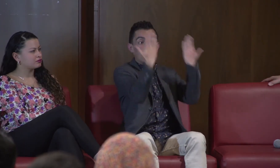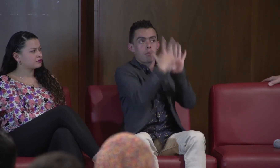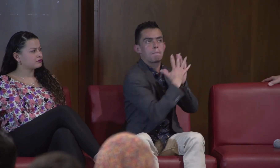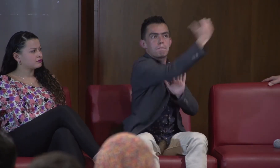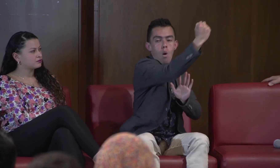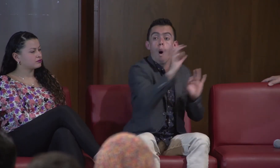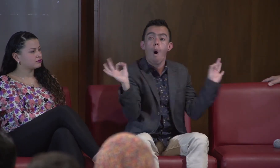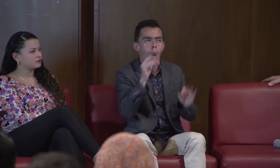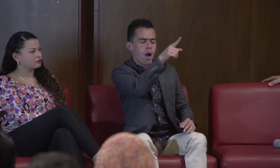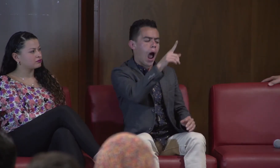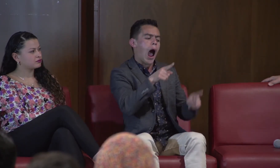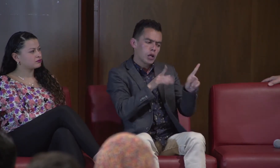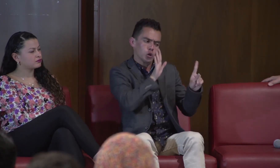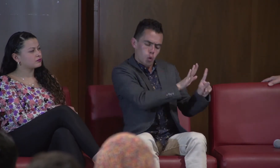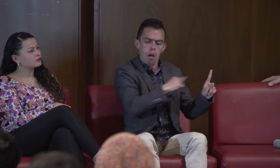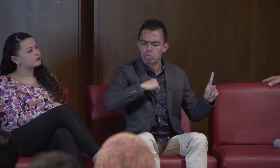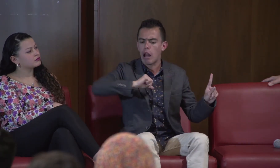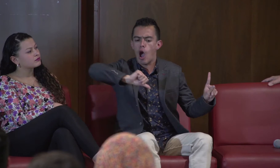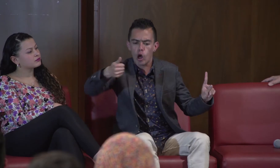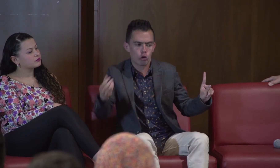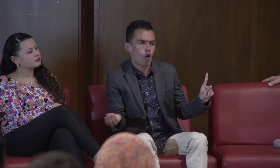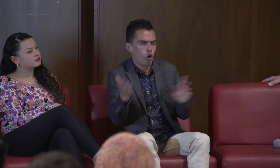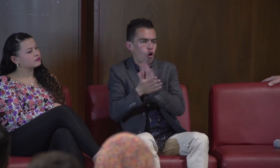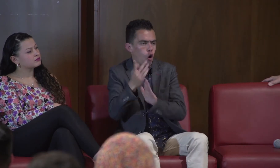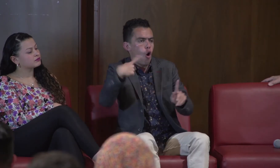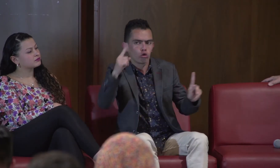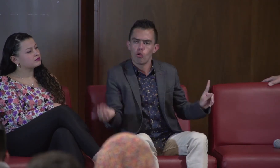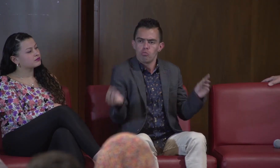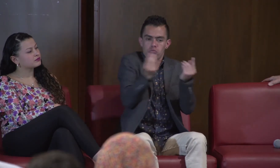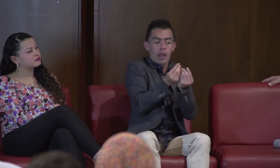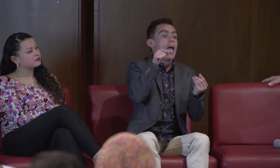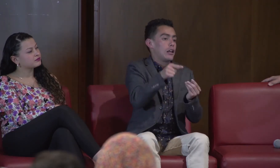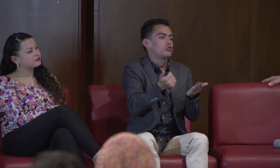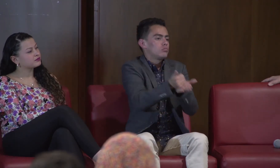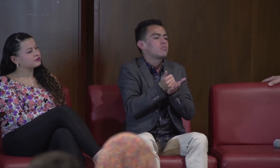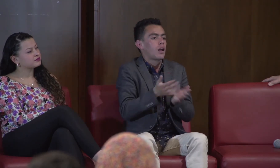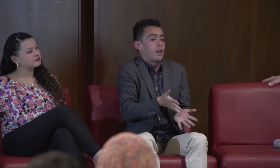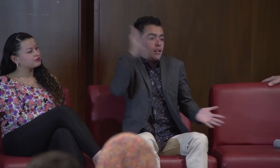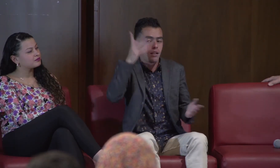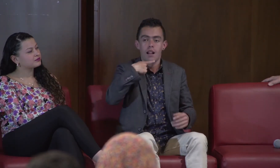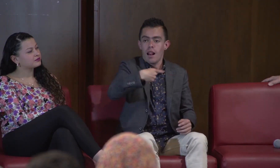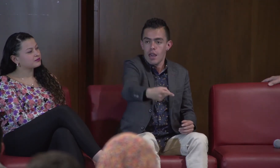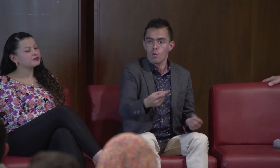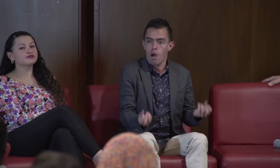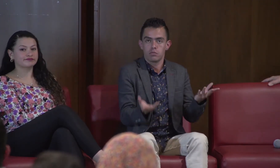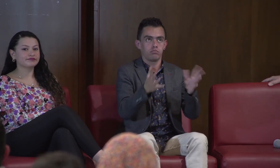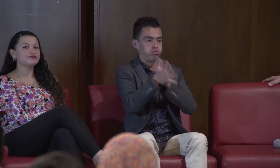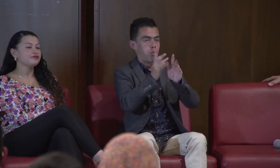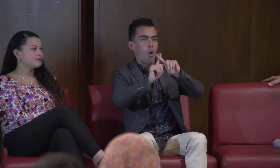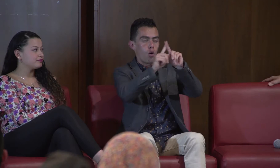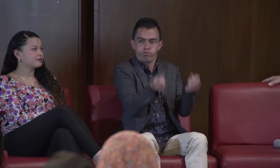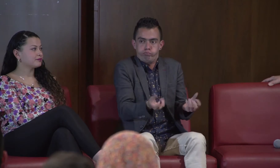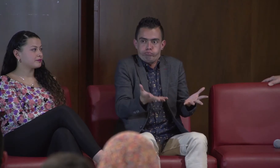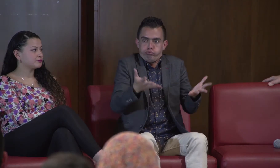posiblemente ellos pueden que utilicen una seña que se está utilizando acá, pero tengan también una seña distinta para ese constructo.